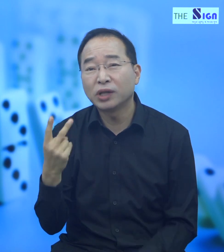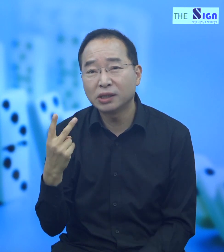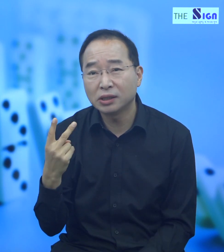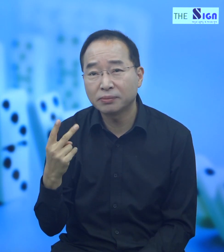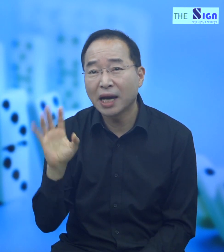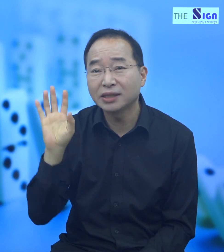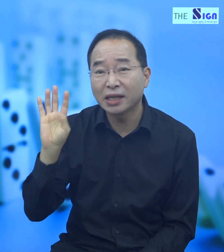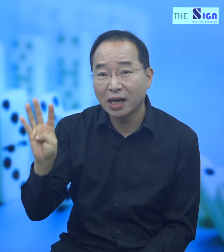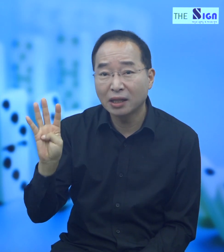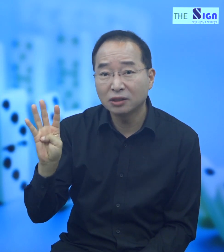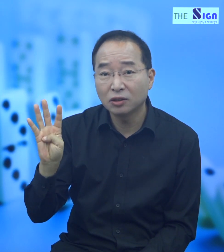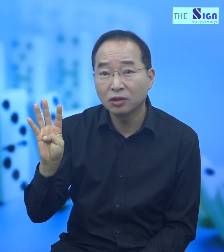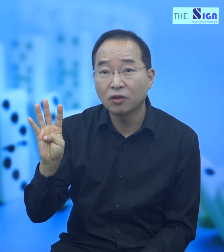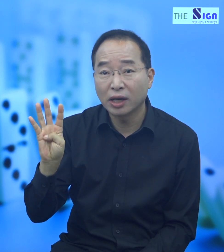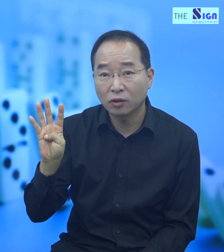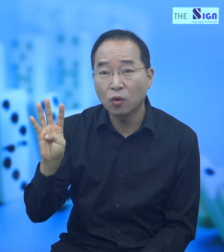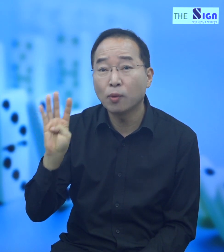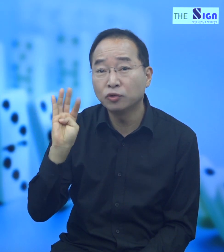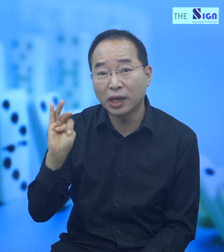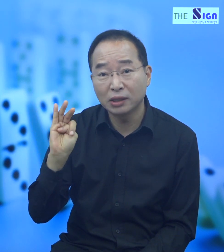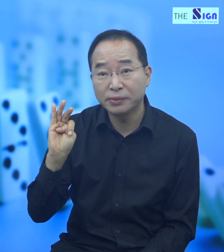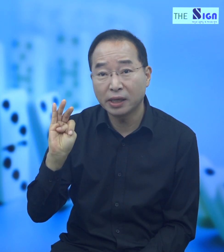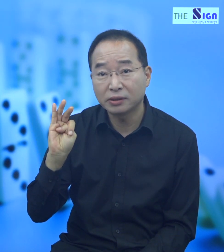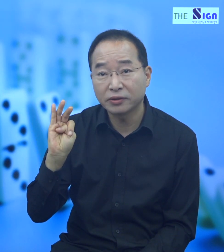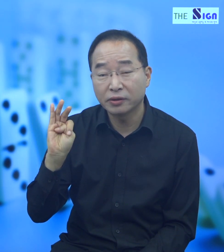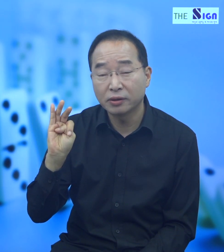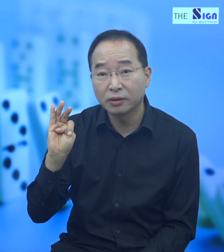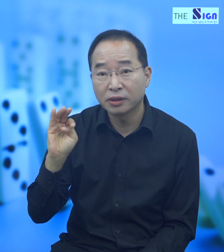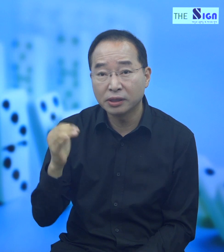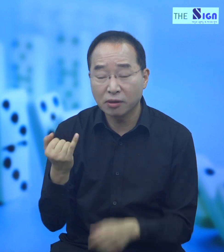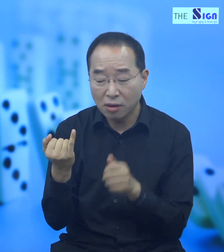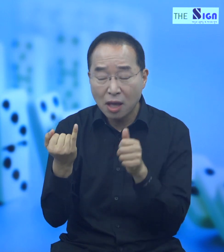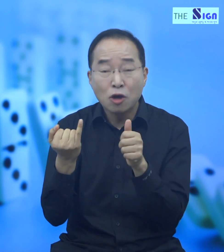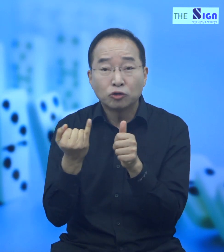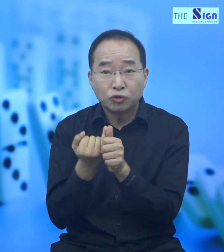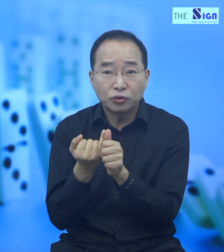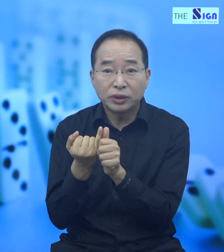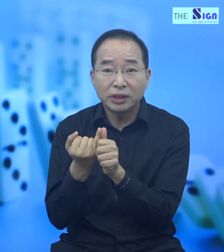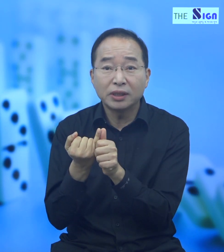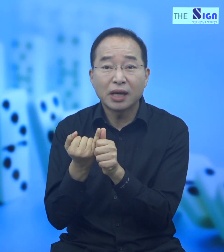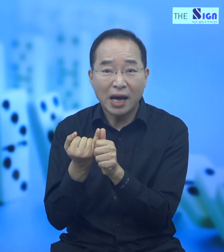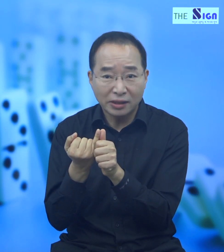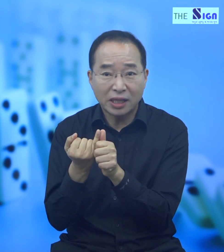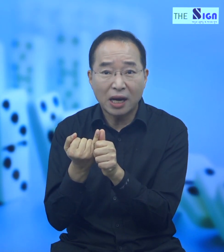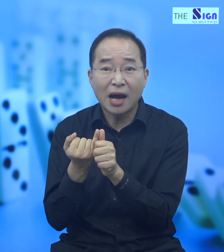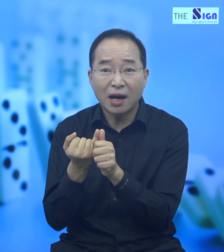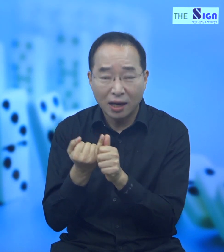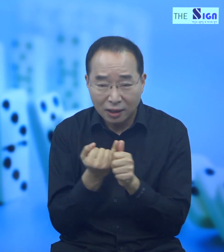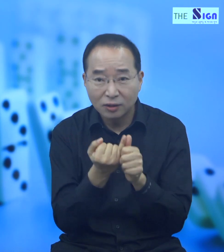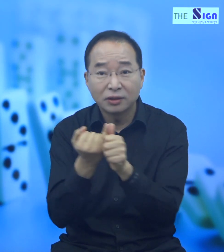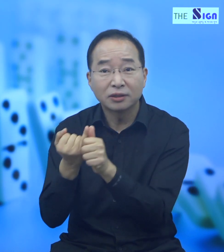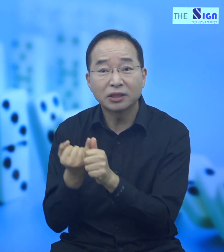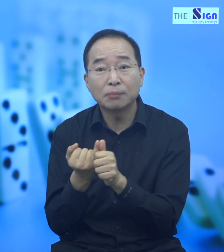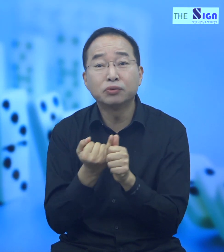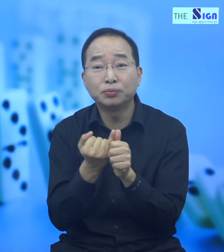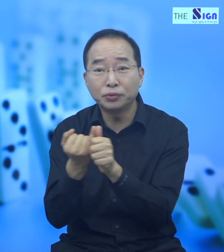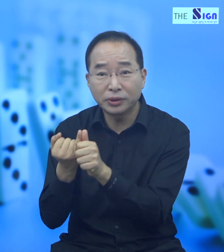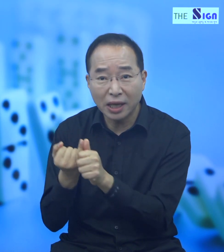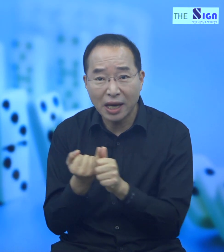가지 있습니다. 항상이라는 거가 있고 모두라는 의미가 있어요. 그래서 둘이 항상 그러니까 부부